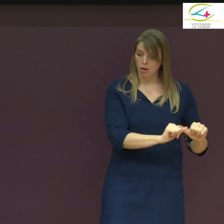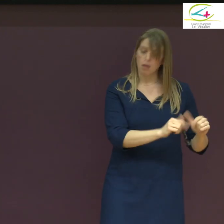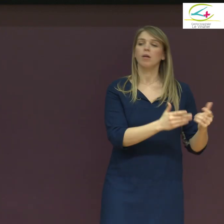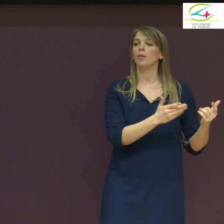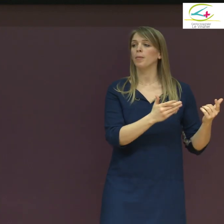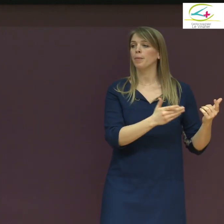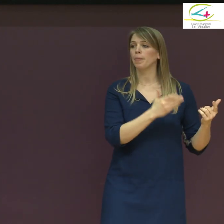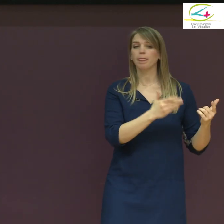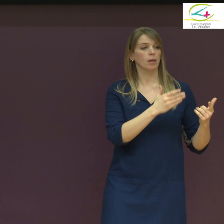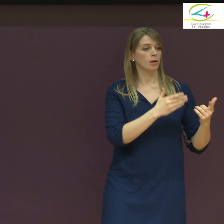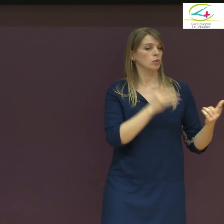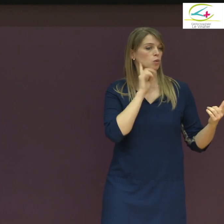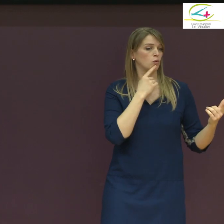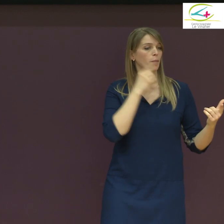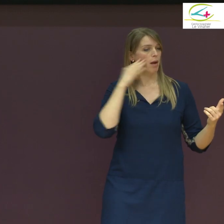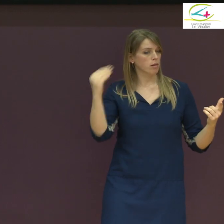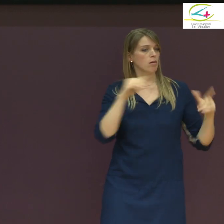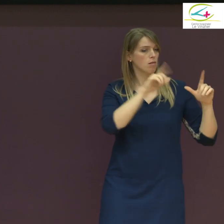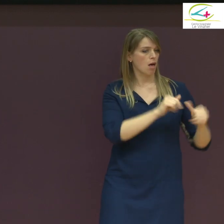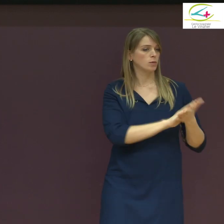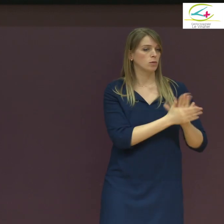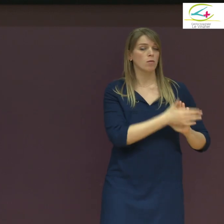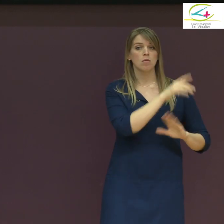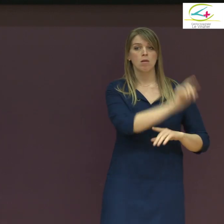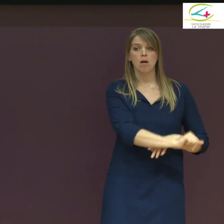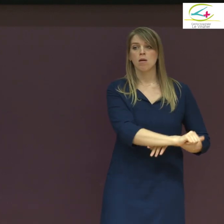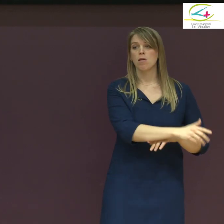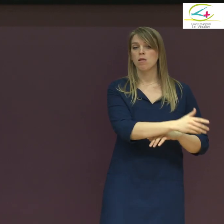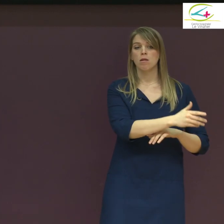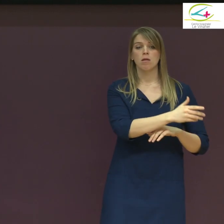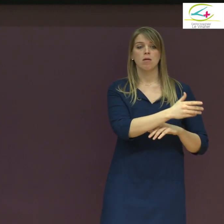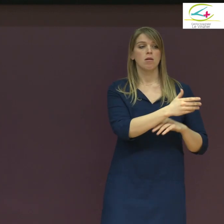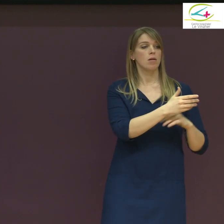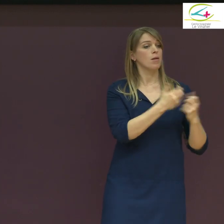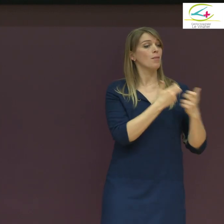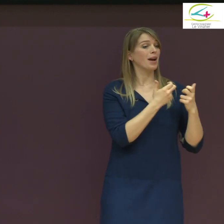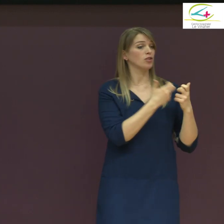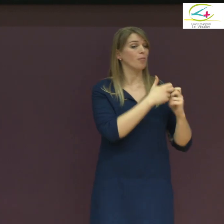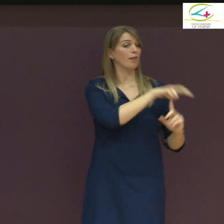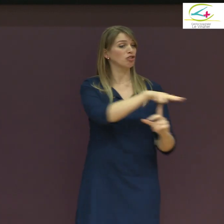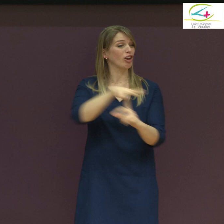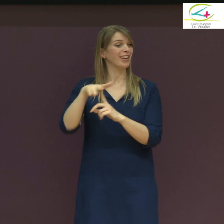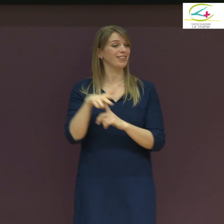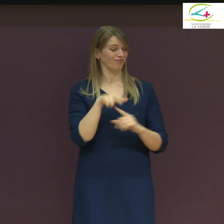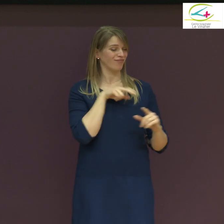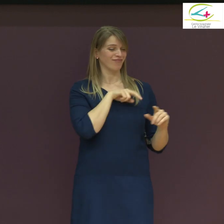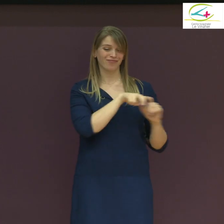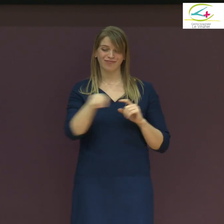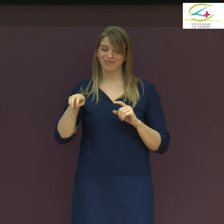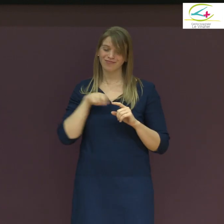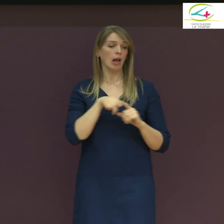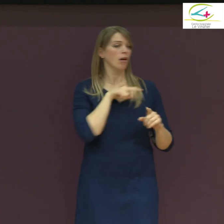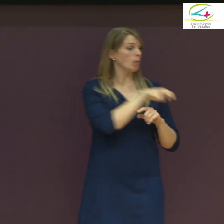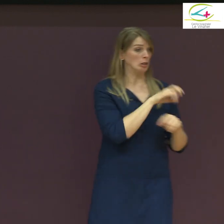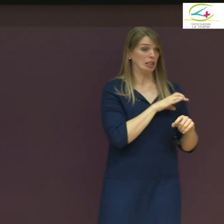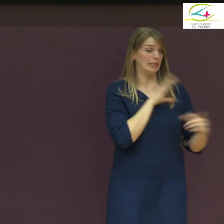De sourds et muets, de sourds et malentendants, et qui, quand je vais faire mon marché, est ouverte. Je suis allé voir pour essayer de